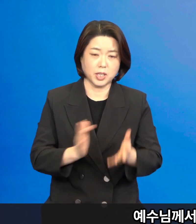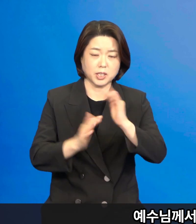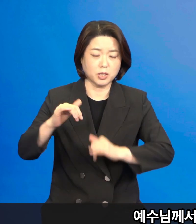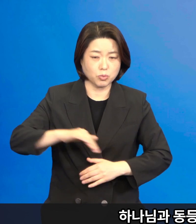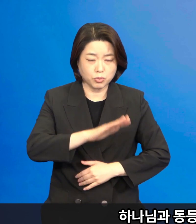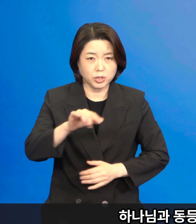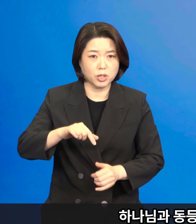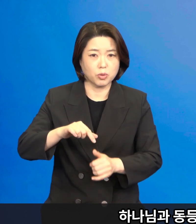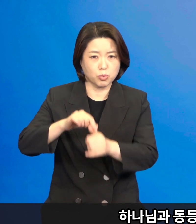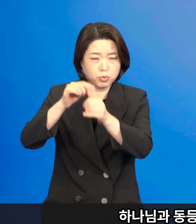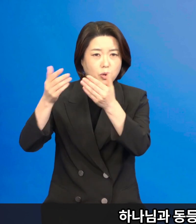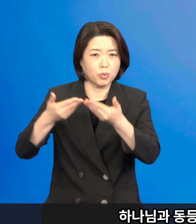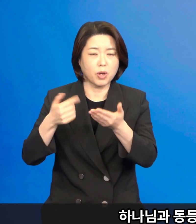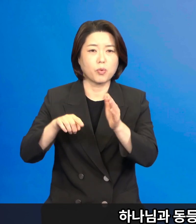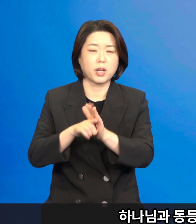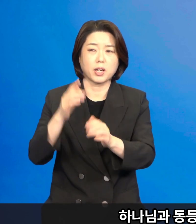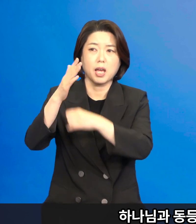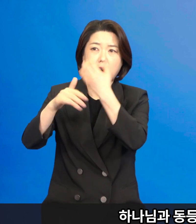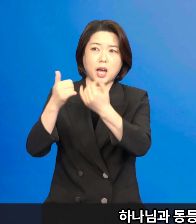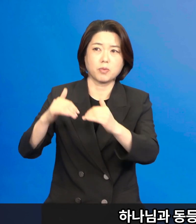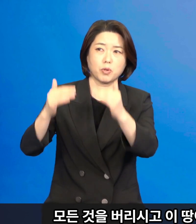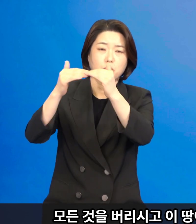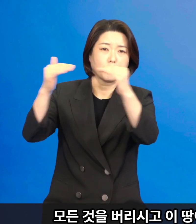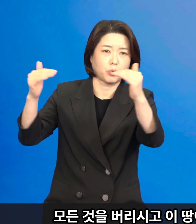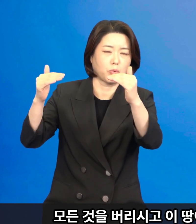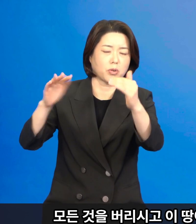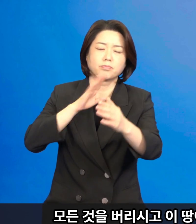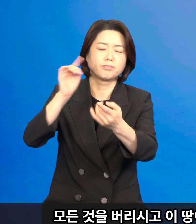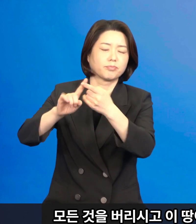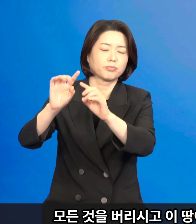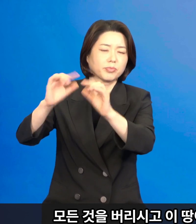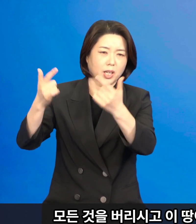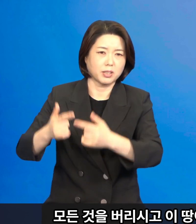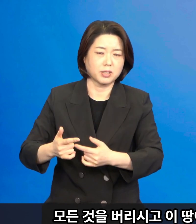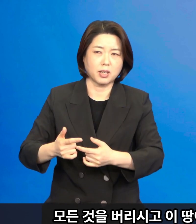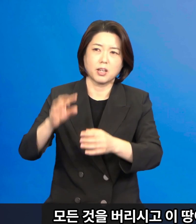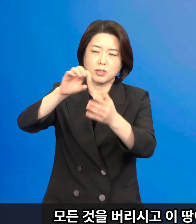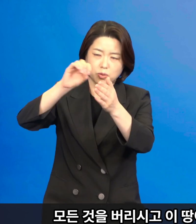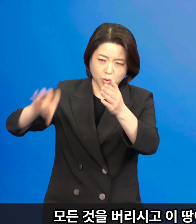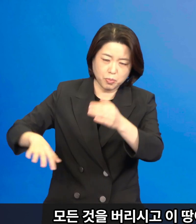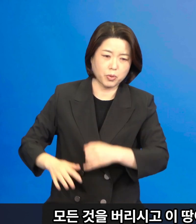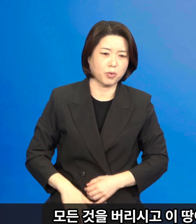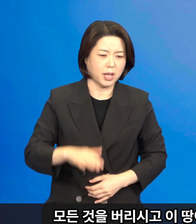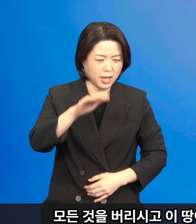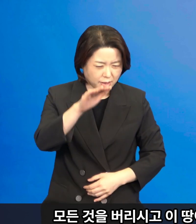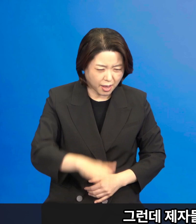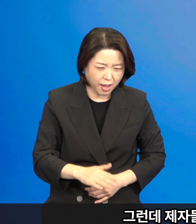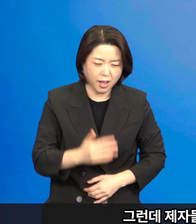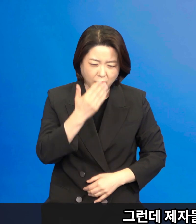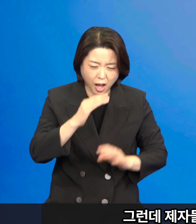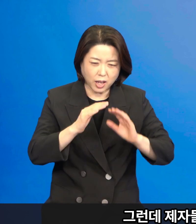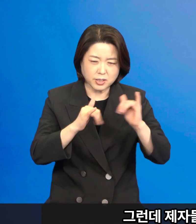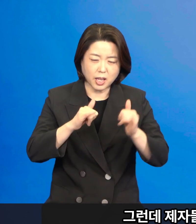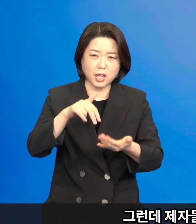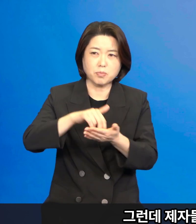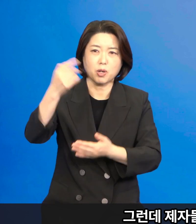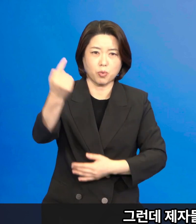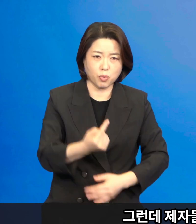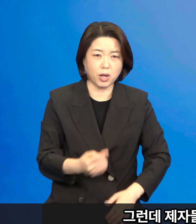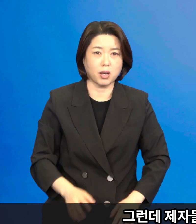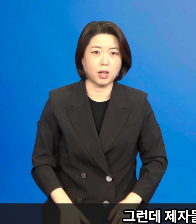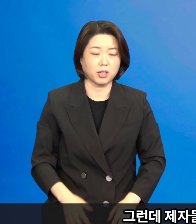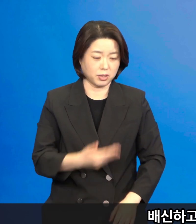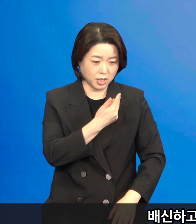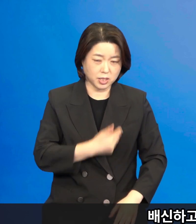위해 하나님과 동등됨을 당연히 여기지 않고 모든 것을 버리시고 이 땅에 가장 낮은 자의 모습으로 오셨어요. 그런데 제자들이 예수님을